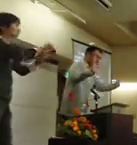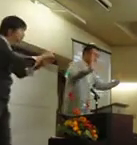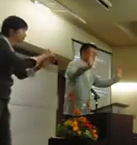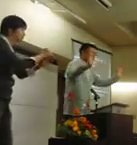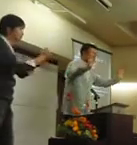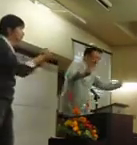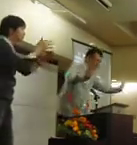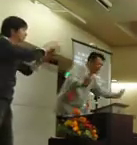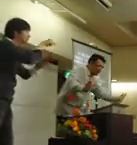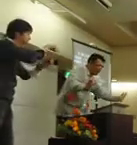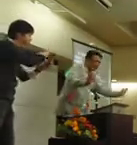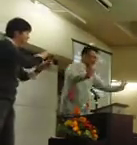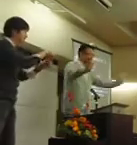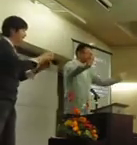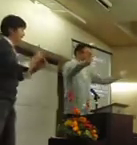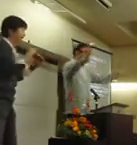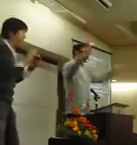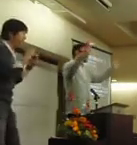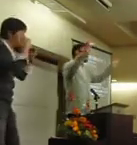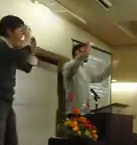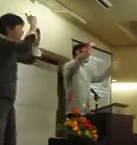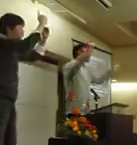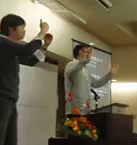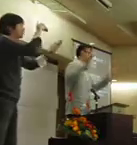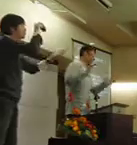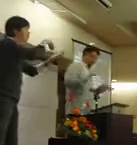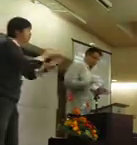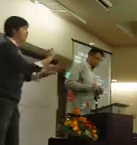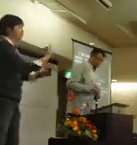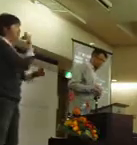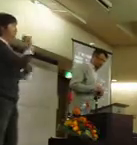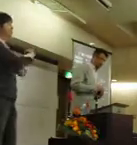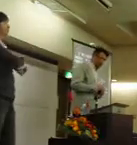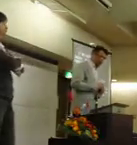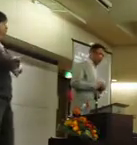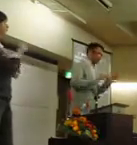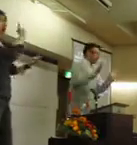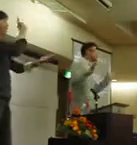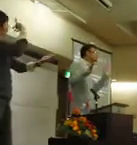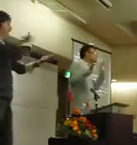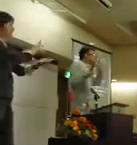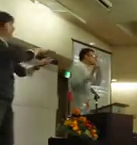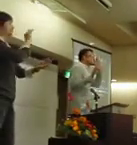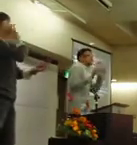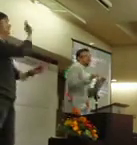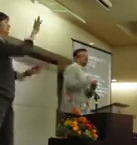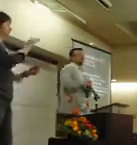を成長するまで待つという話。これは